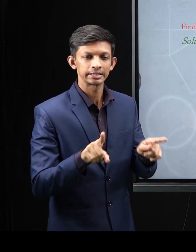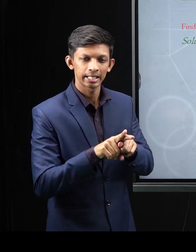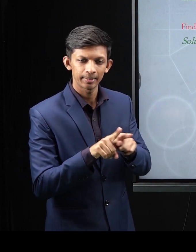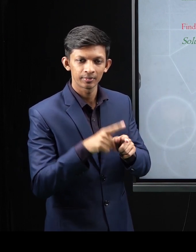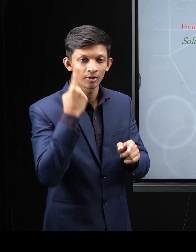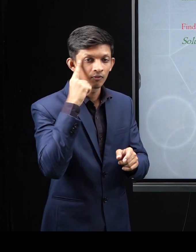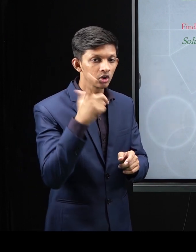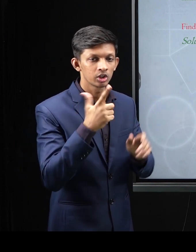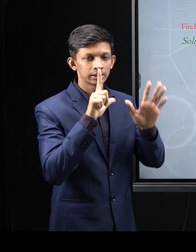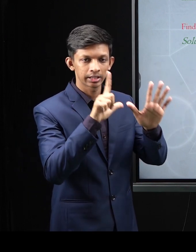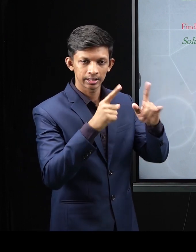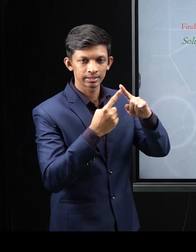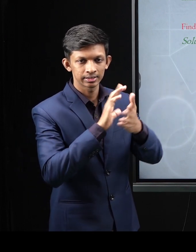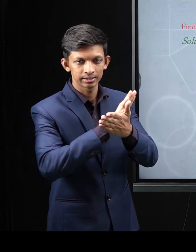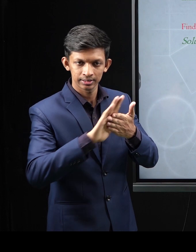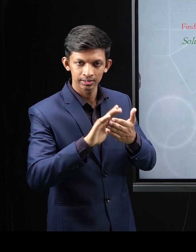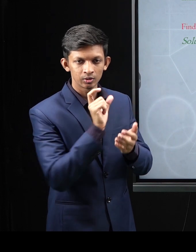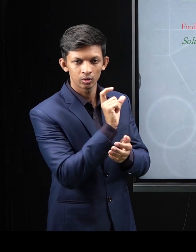సెవెంత్ టర్మ్ t7 ఈజ్ ఈక్వల్ టు